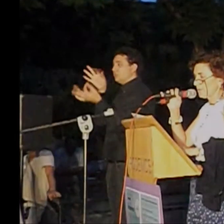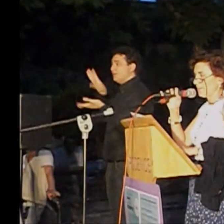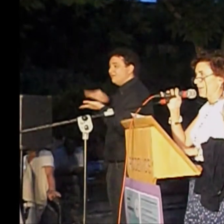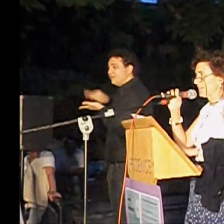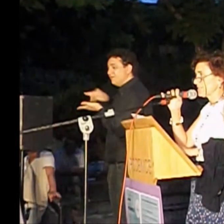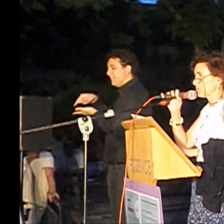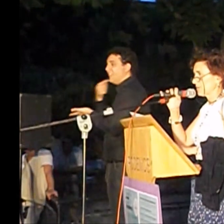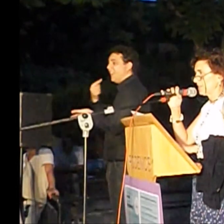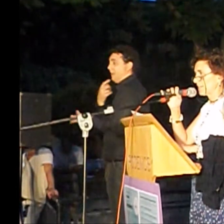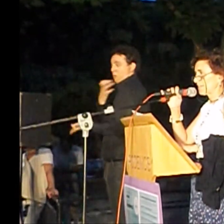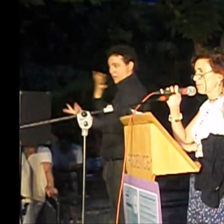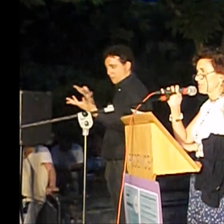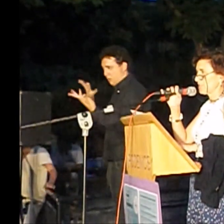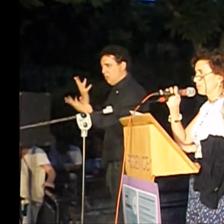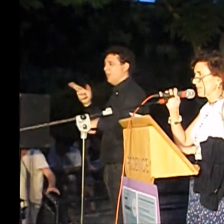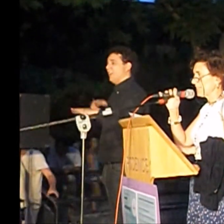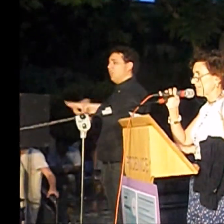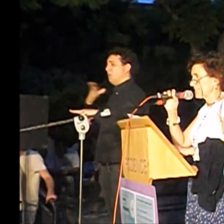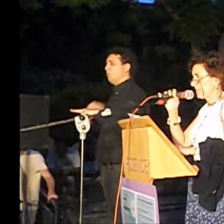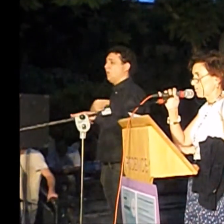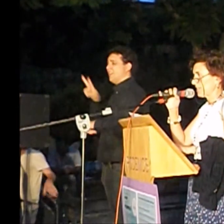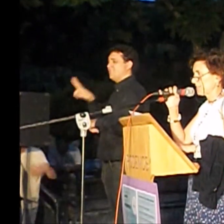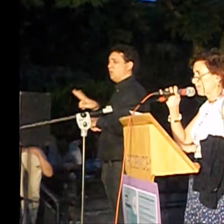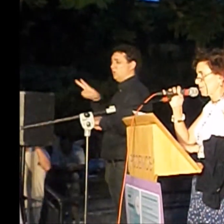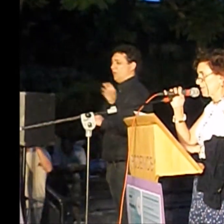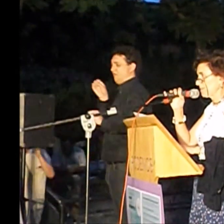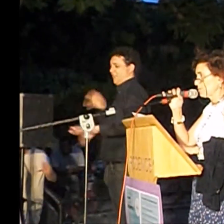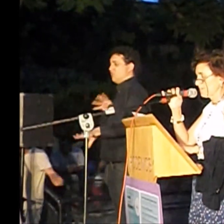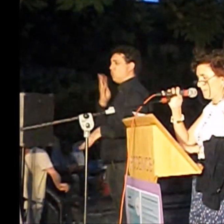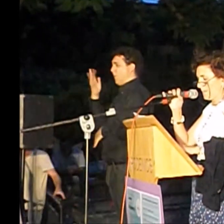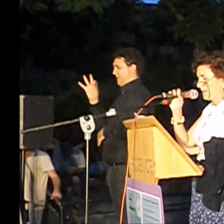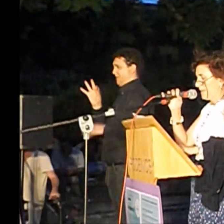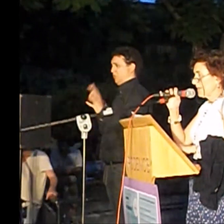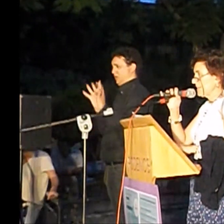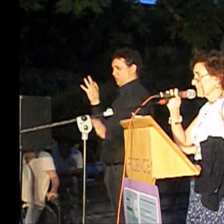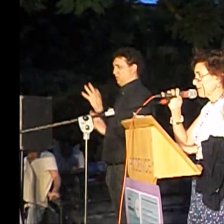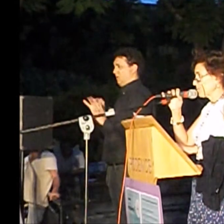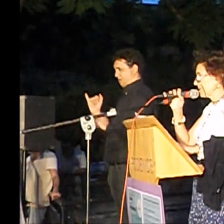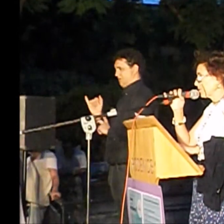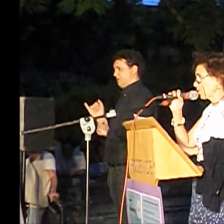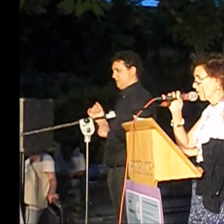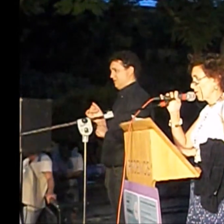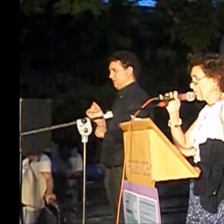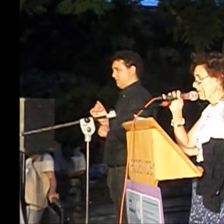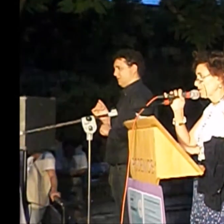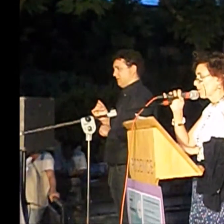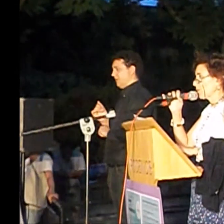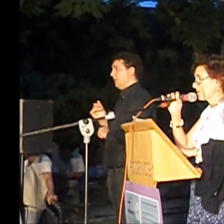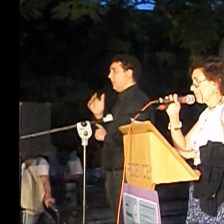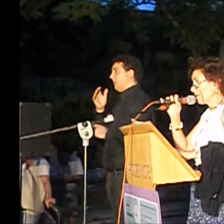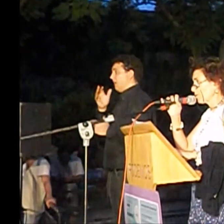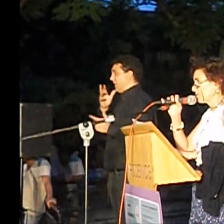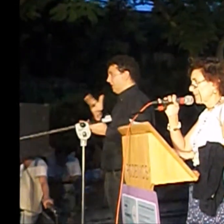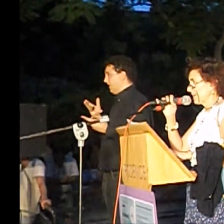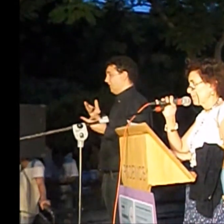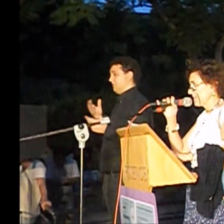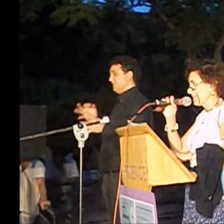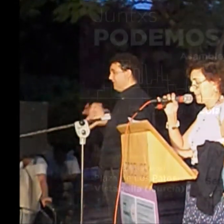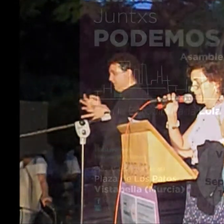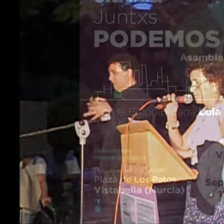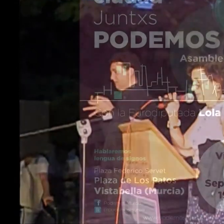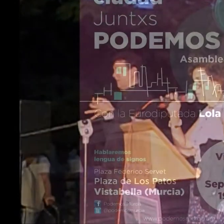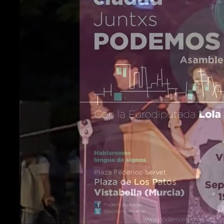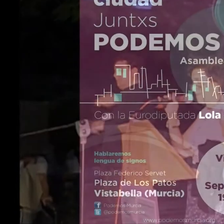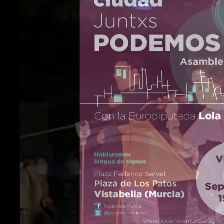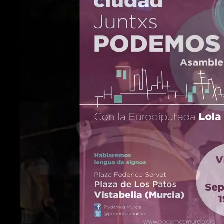Por ejemplo, el fracaso en las regiones secundarias es del 40%. Estamos en todo momento por debajo de la